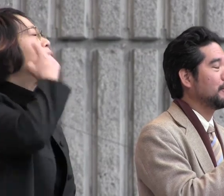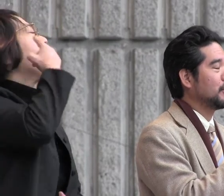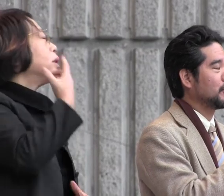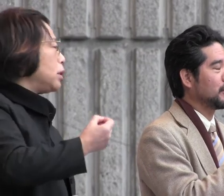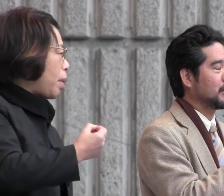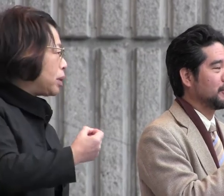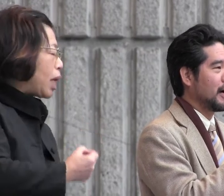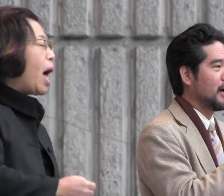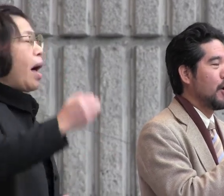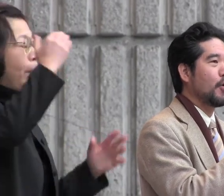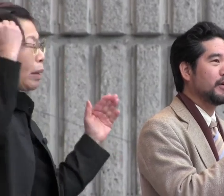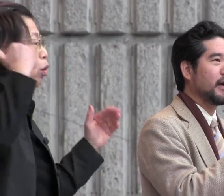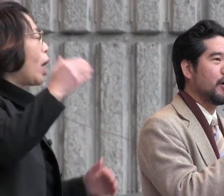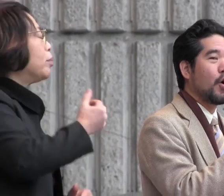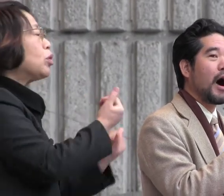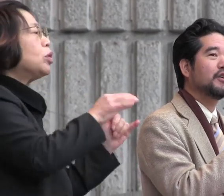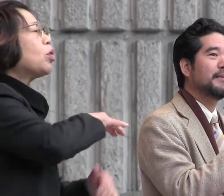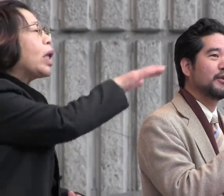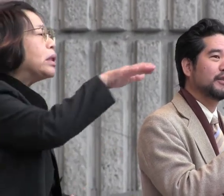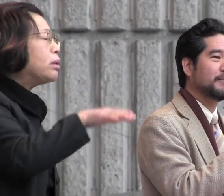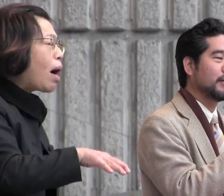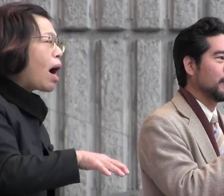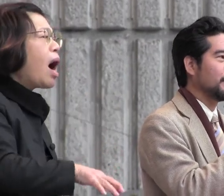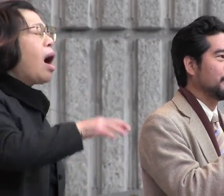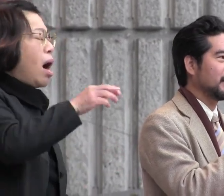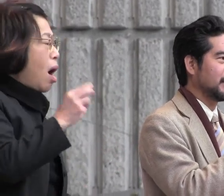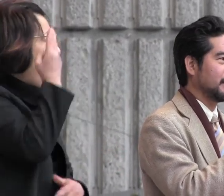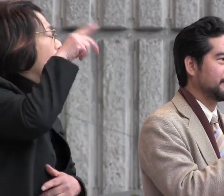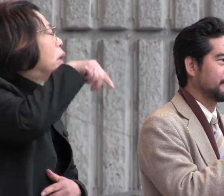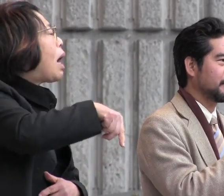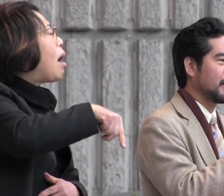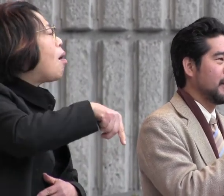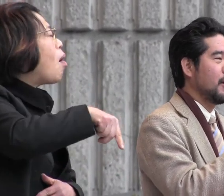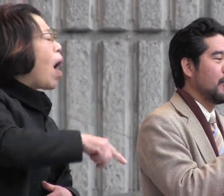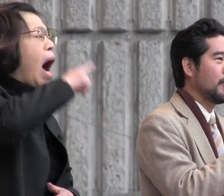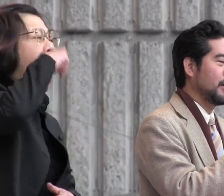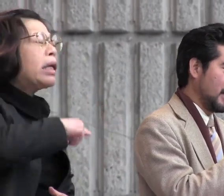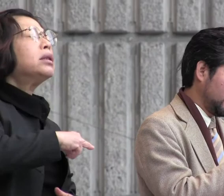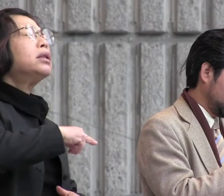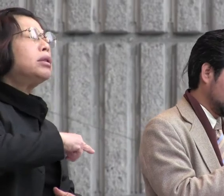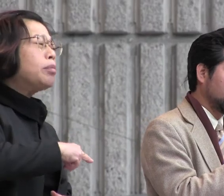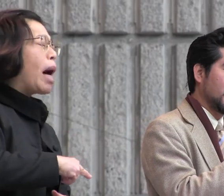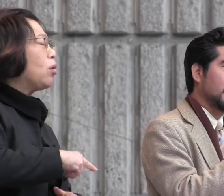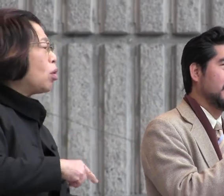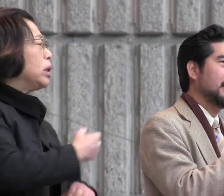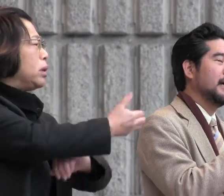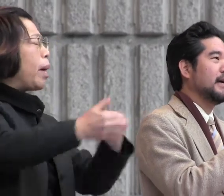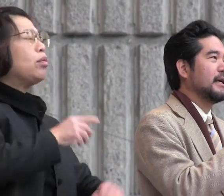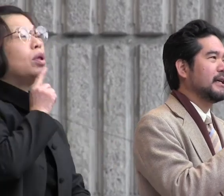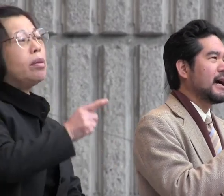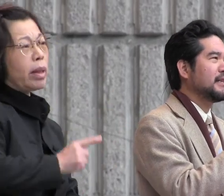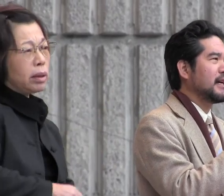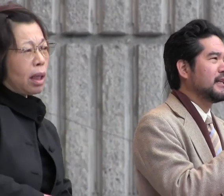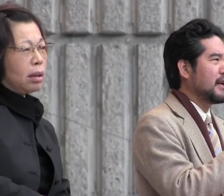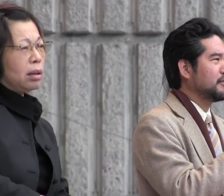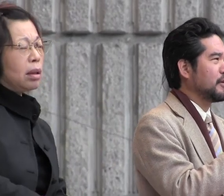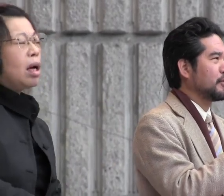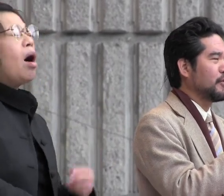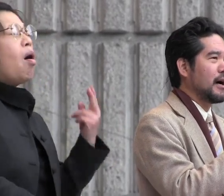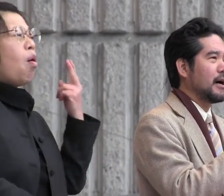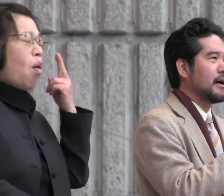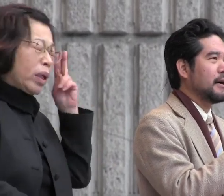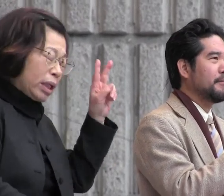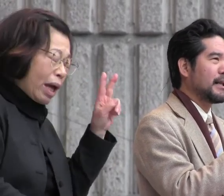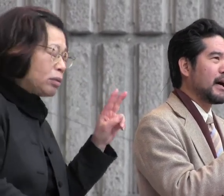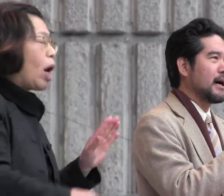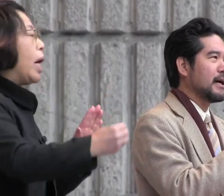ベトナムの人たちは沖縄を悪魔の島と呼びました。沖縄の人たちは被害者になるって